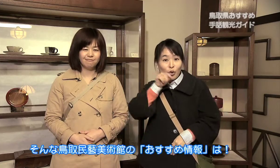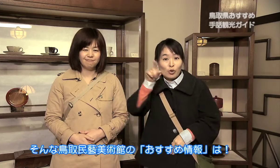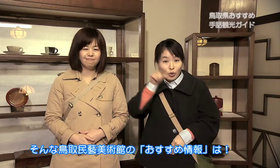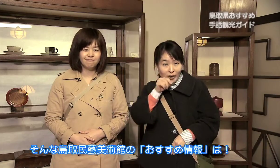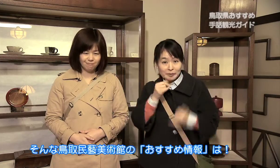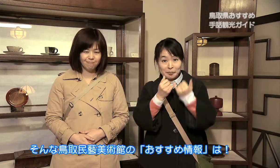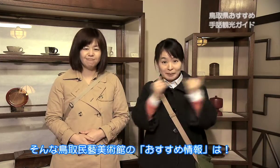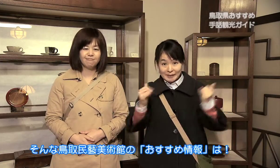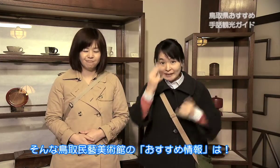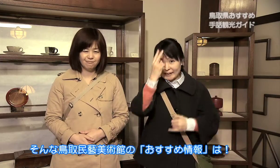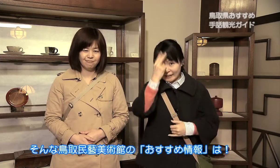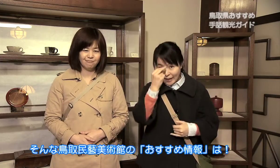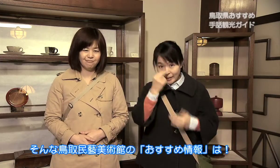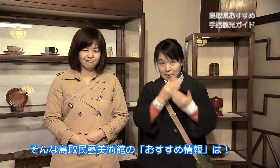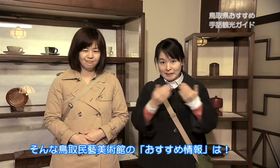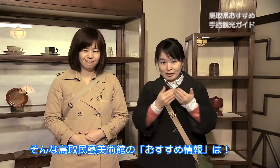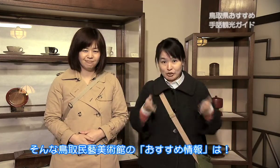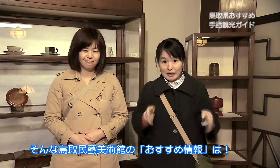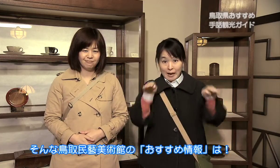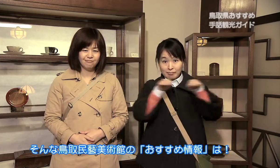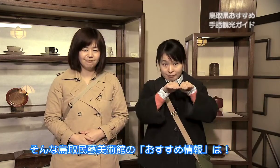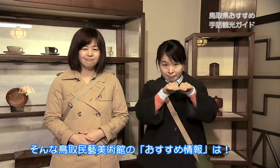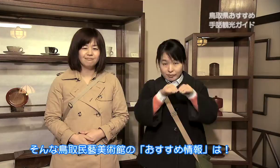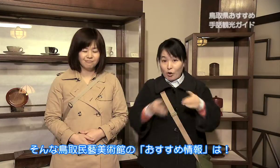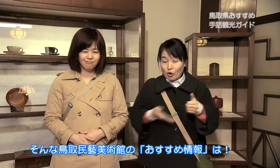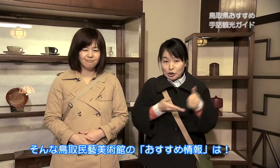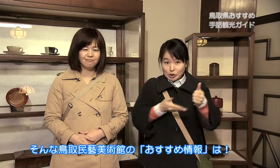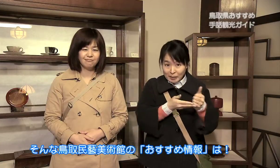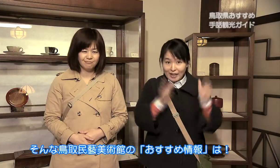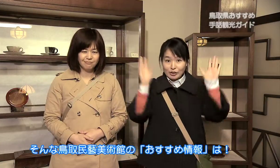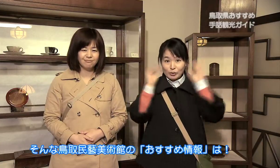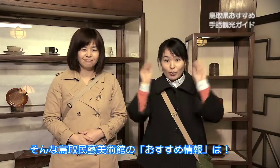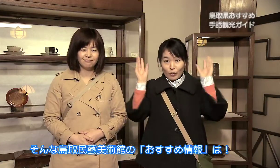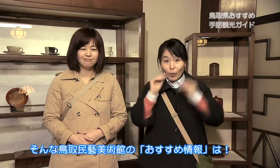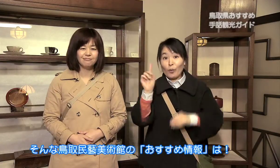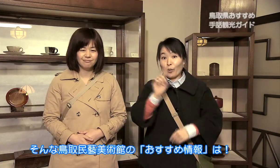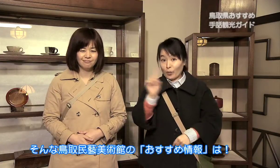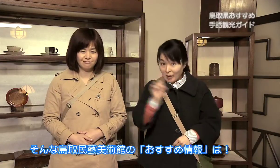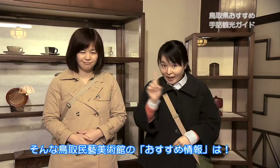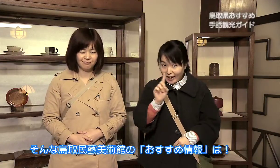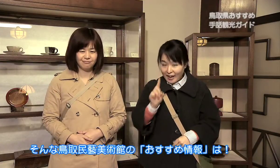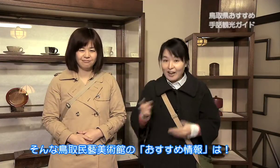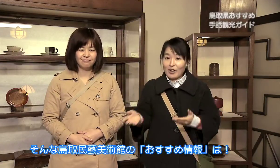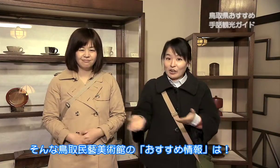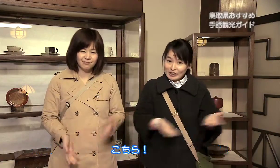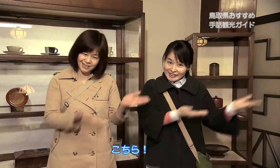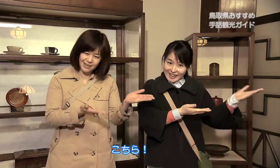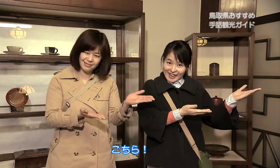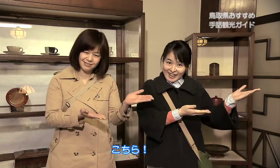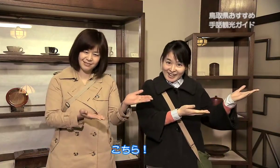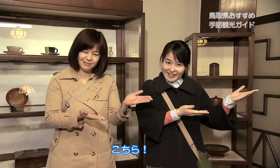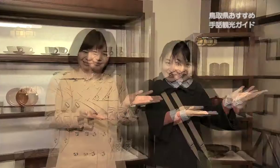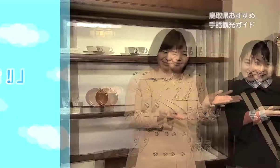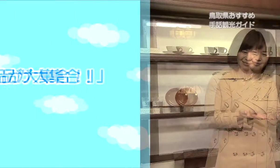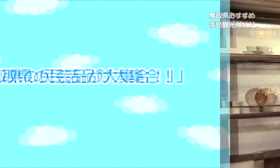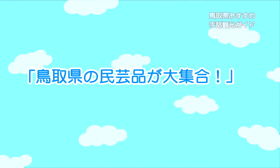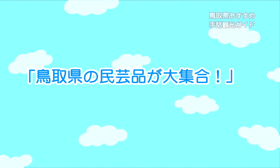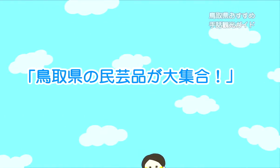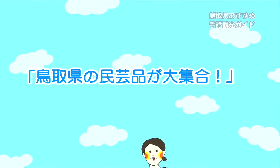そんな鳥取民芸美術館のおすすめ情報は こちら。